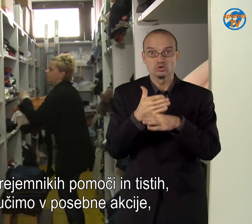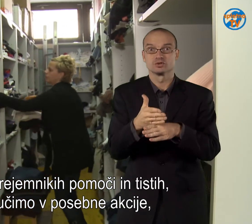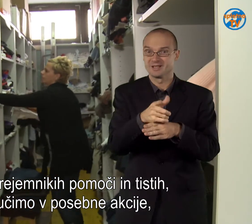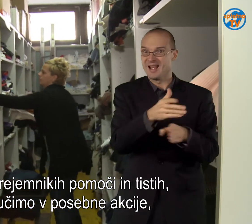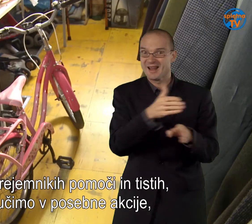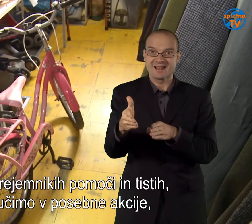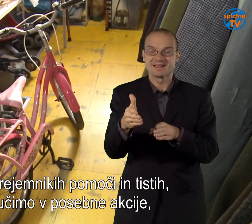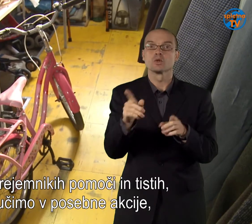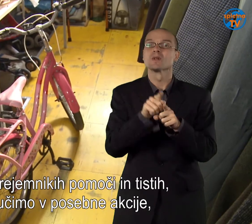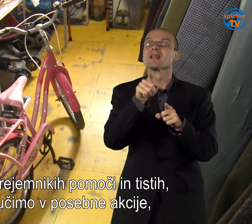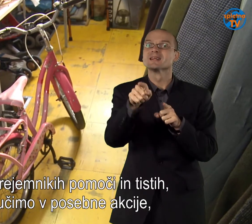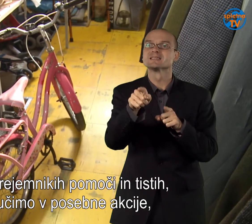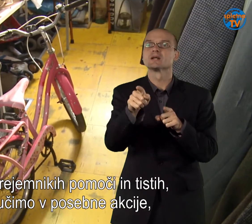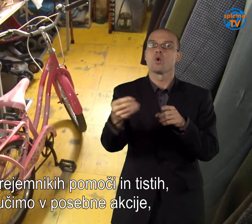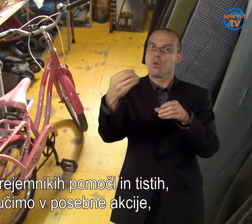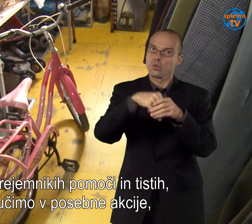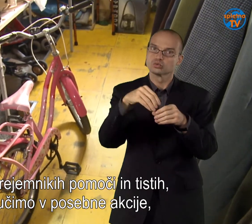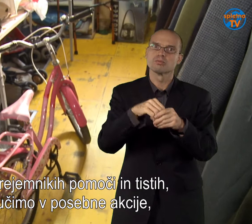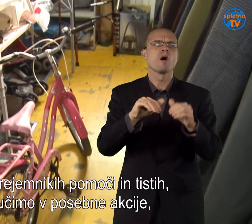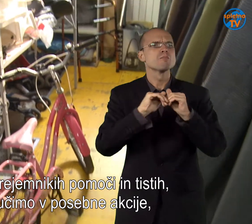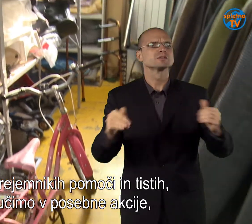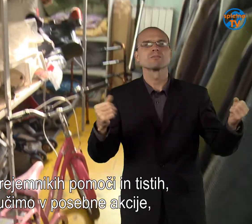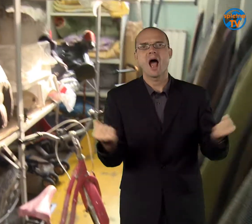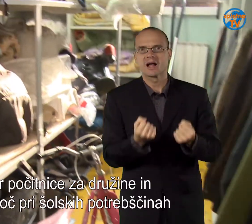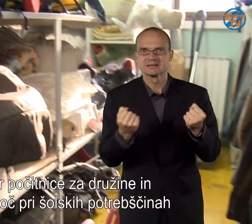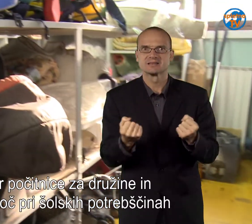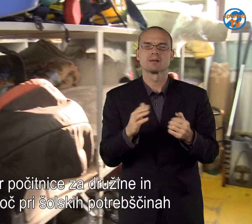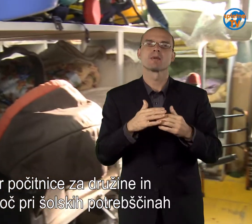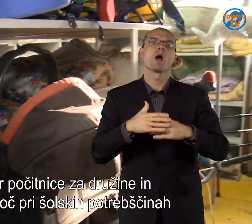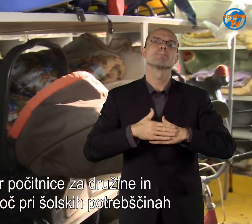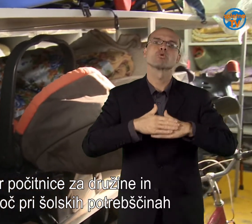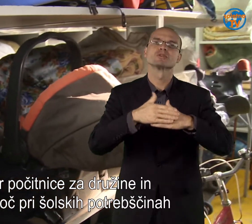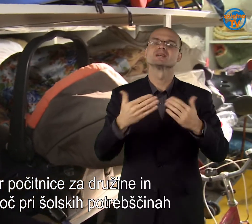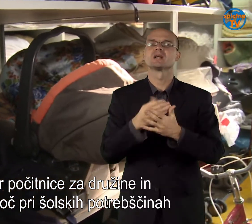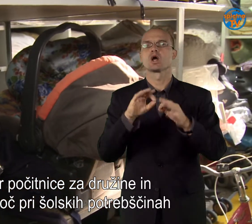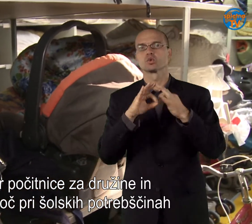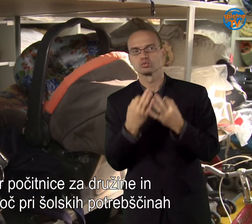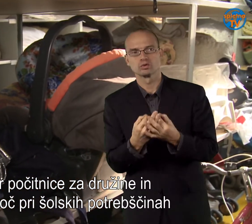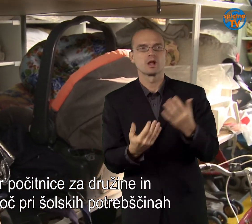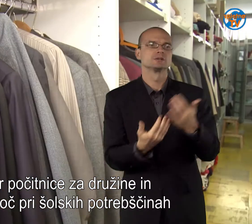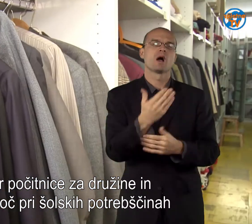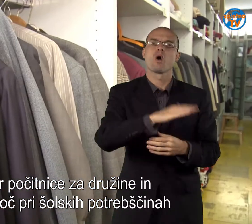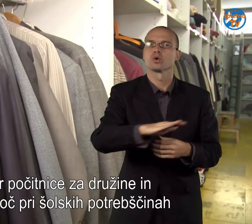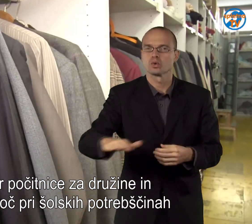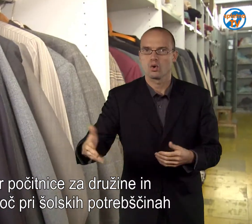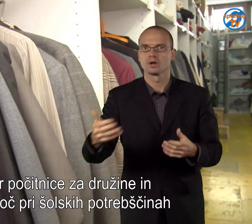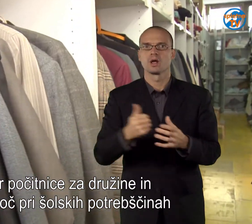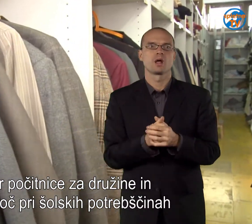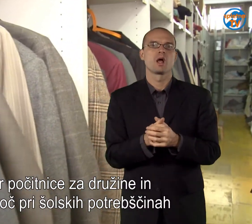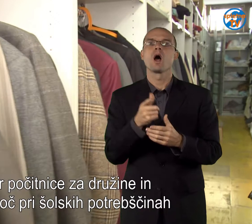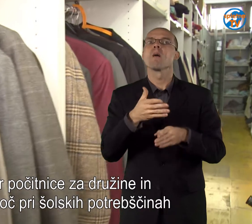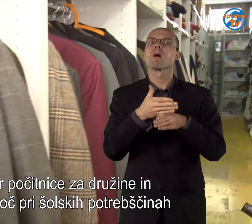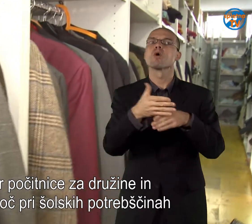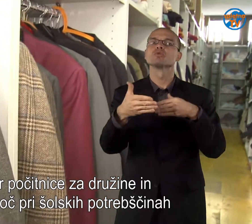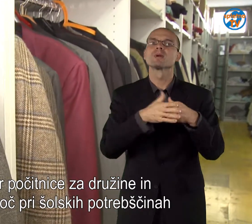pa tudi tiste prejemnike potem, ki jih vključimo posebne akcije, kot recimo počitnice za družine, za otroke, pomoč